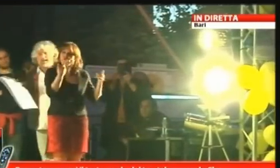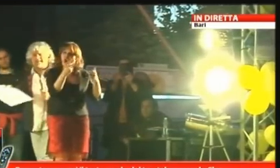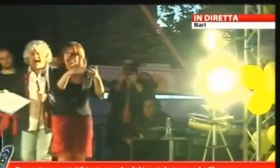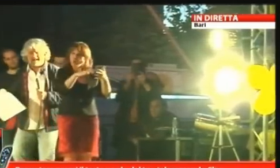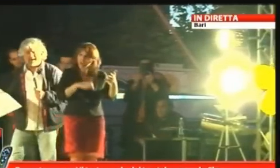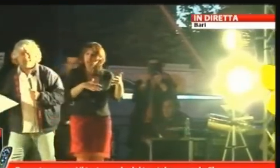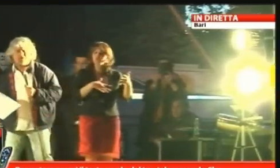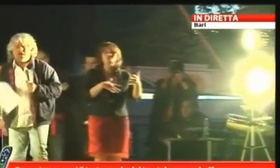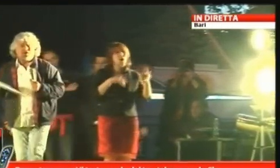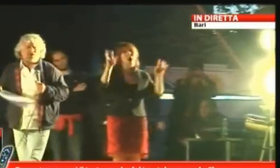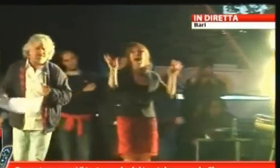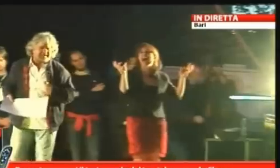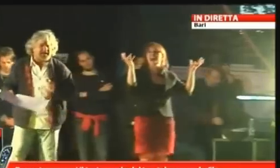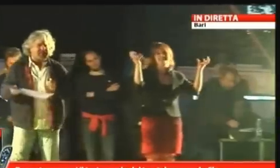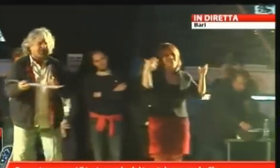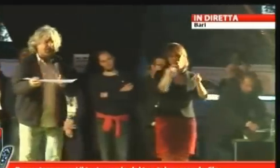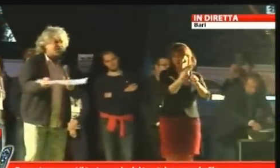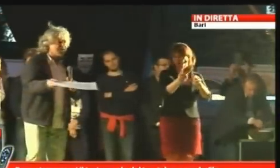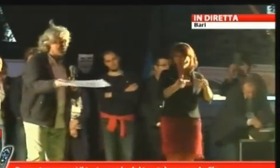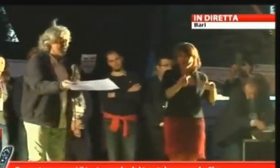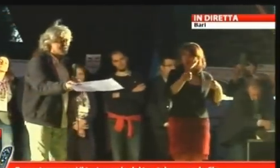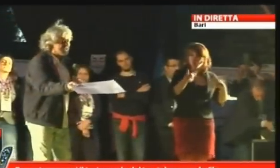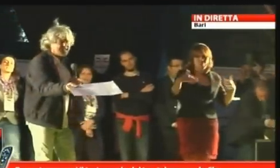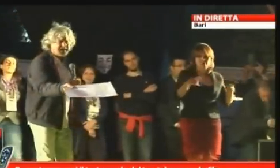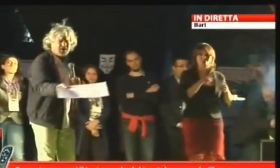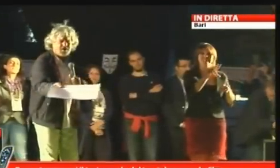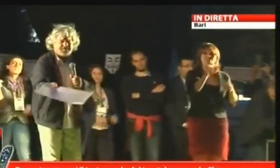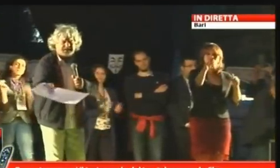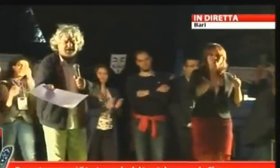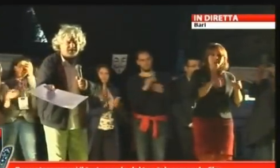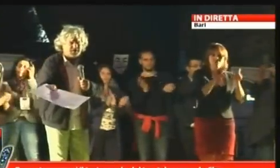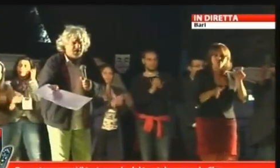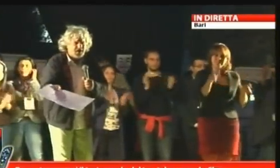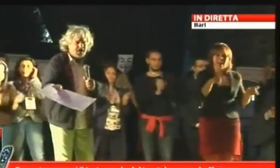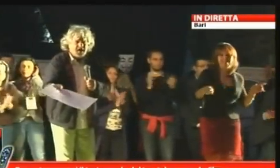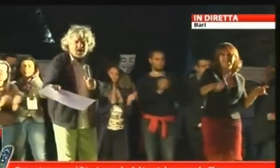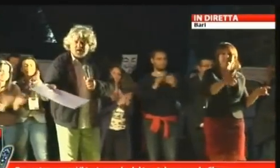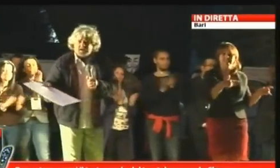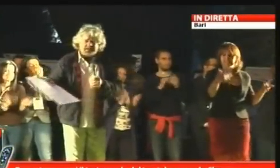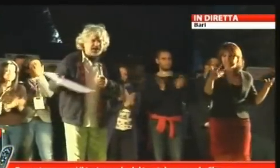è un'opera d'arte, non l'ho fatta io, l'hanno fatto 300.000 cittadini, non l'ho fatta io.